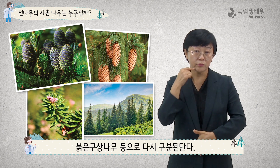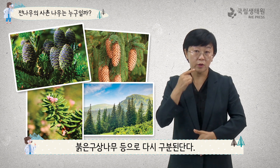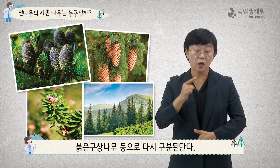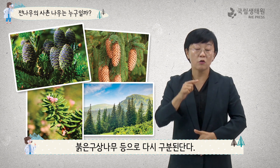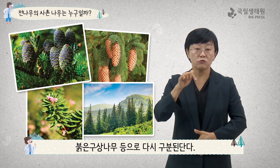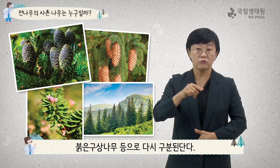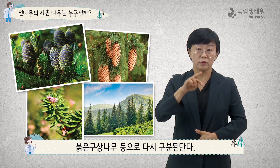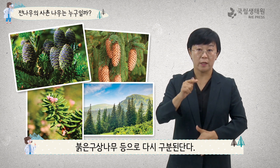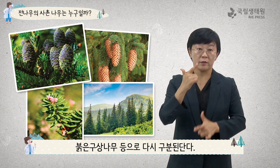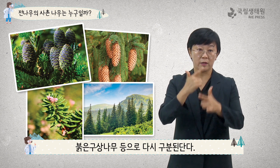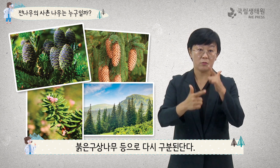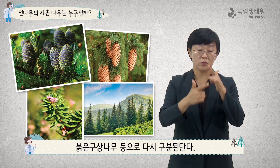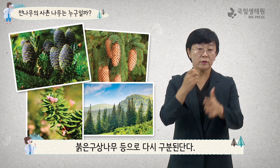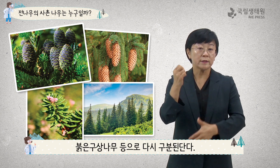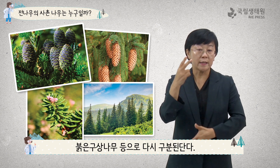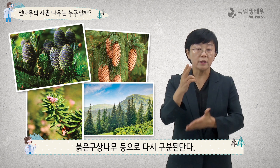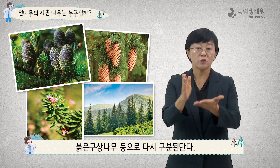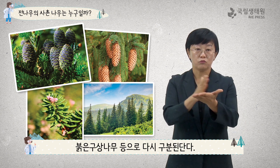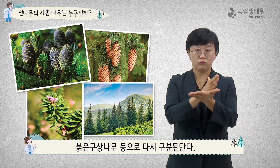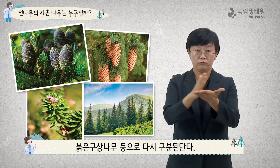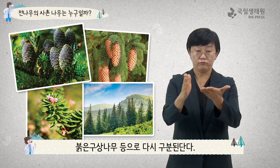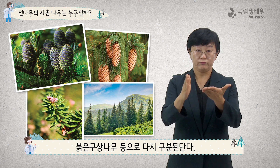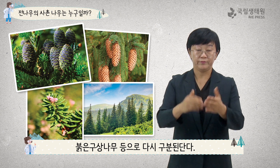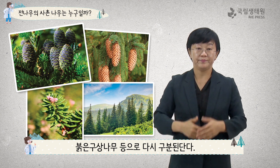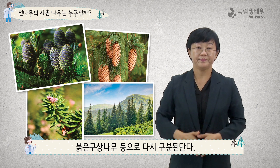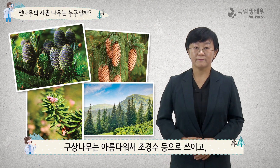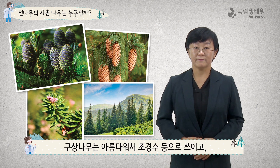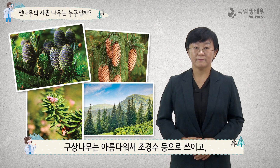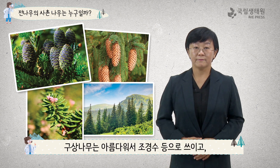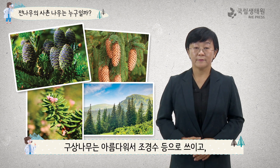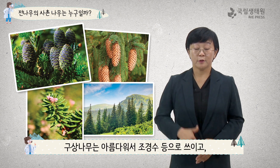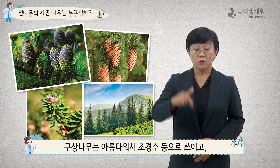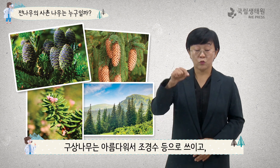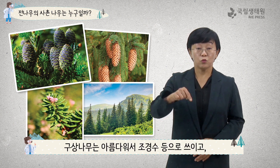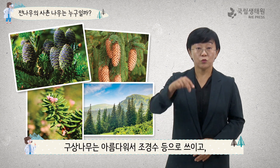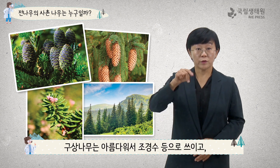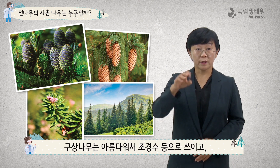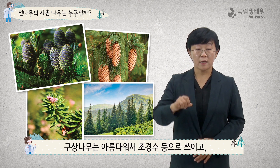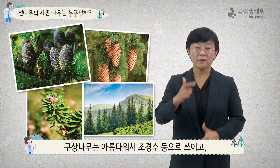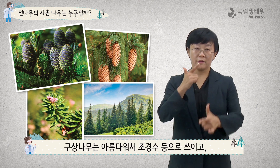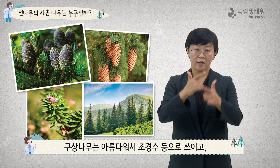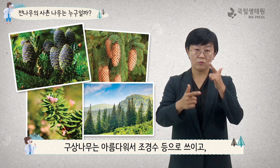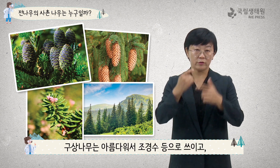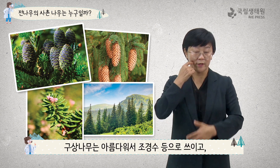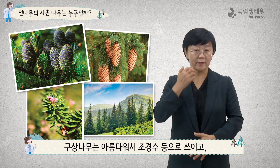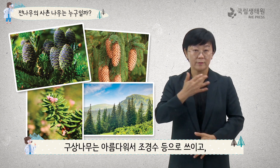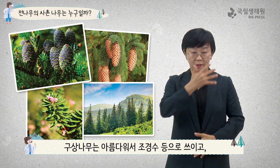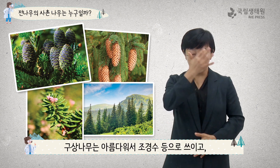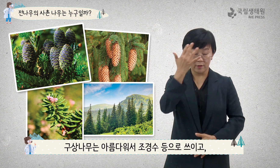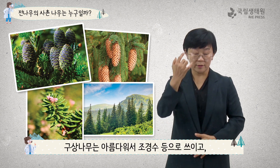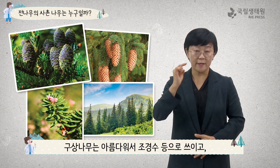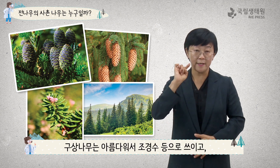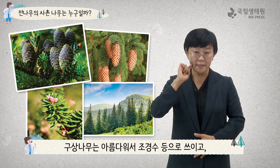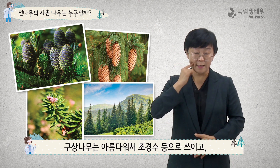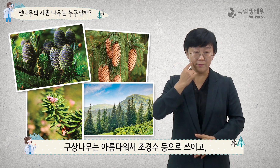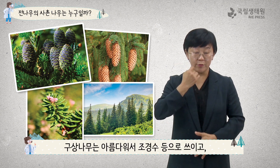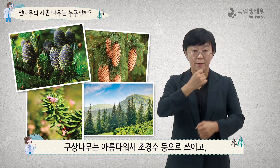붉은 구상나무 등으로 다시 구분된단다. 구상나무는 아름다워서 조경수 등으로 쓰이고